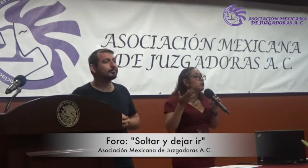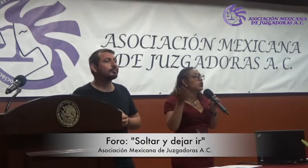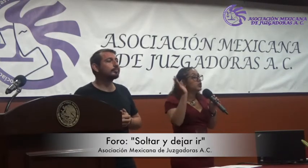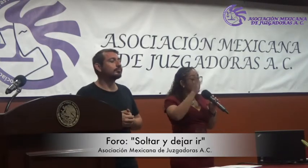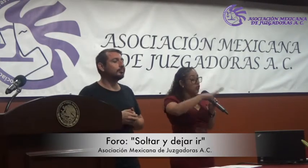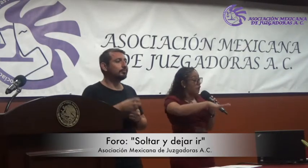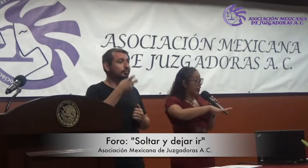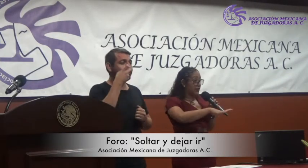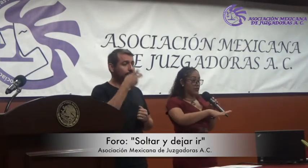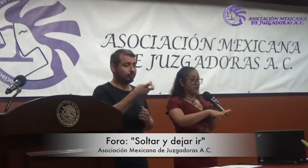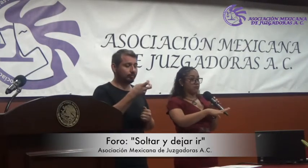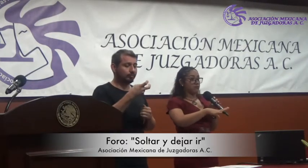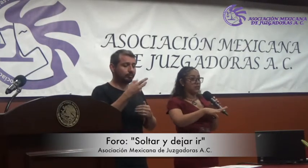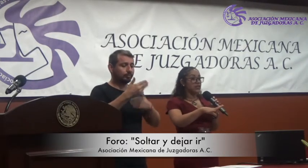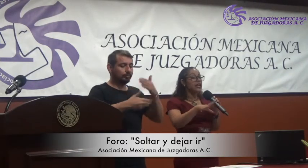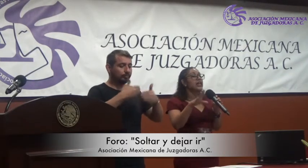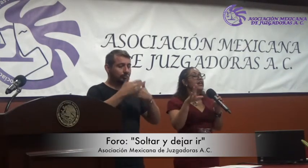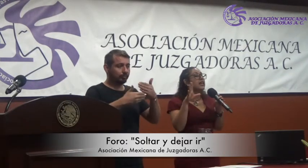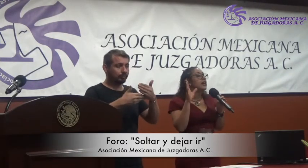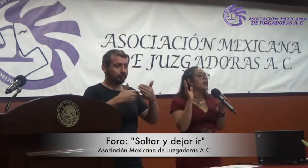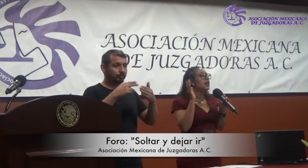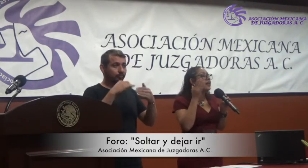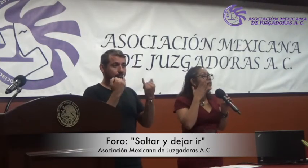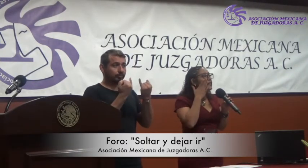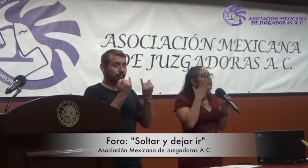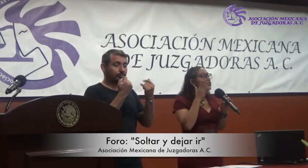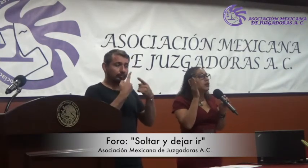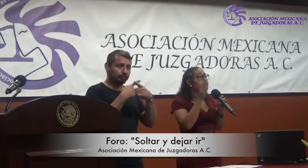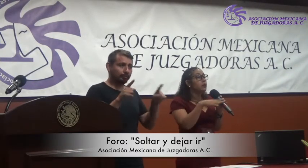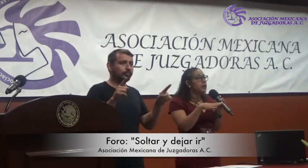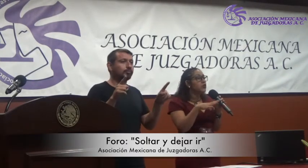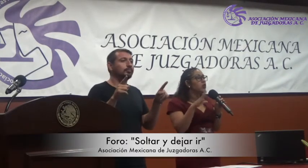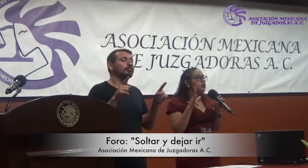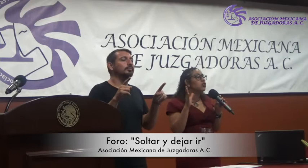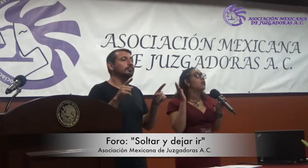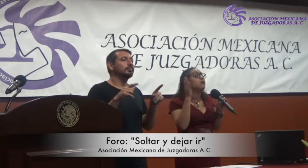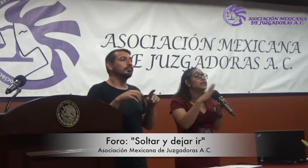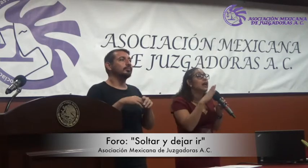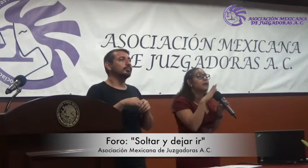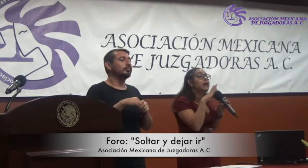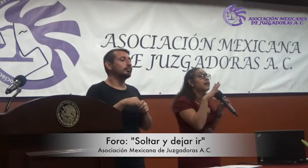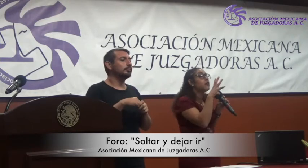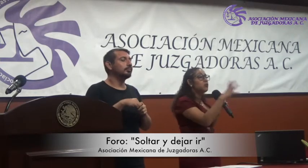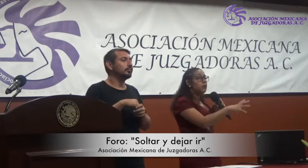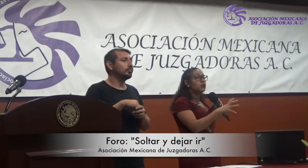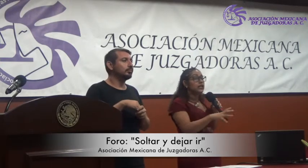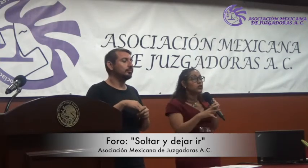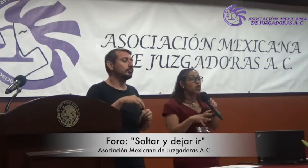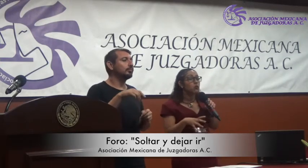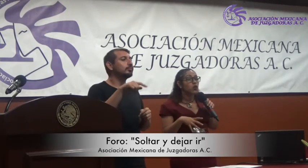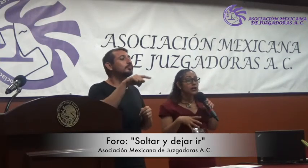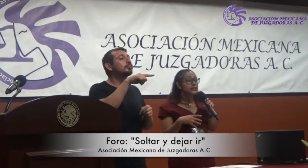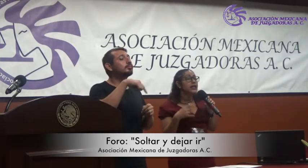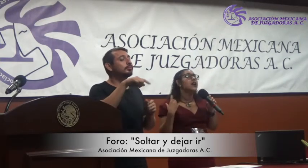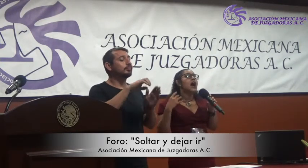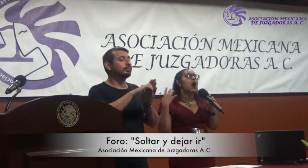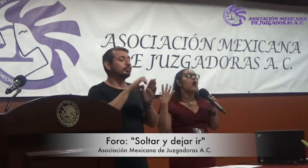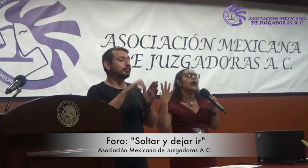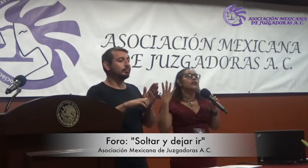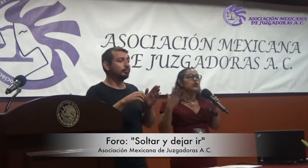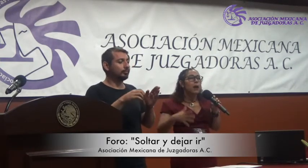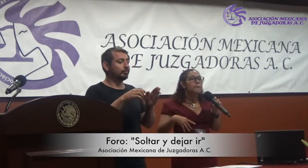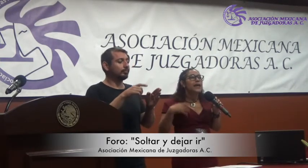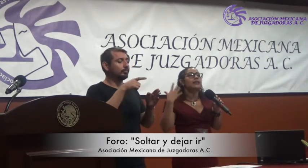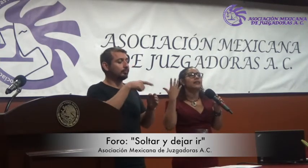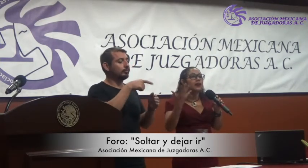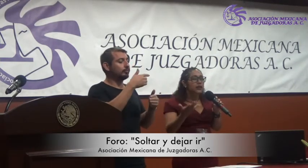Este es un proceso diferente y en este momento no vamos a hablar de un proceso como este,